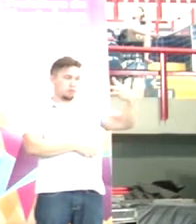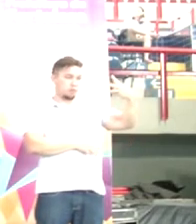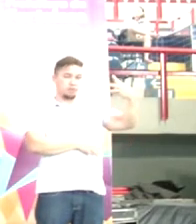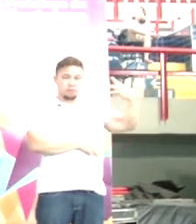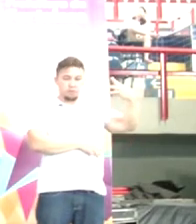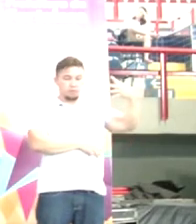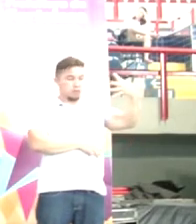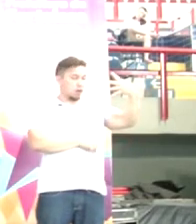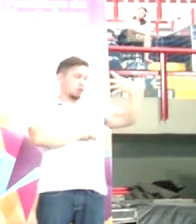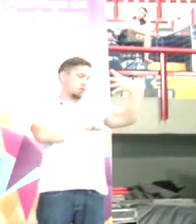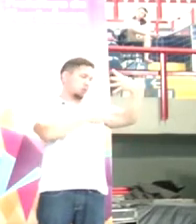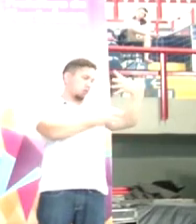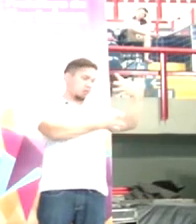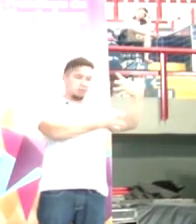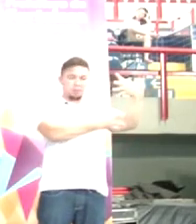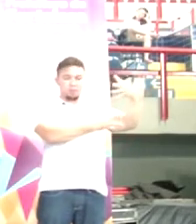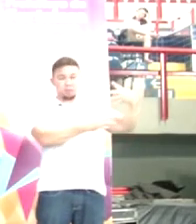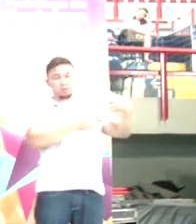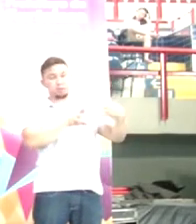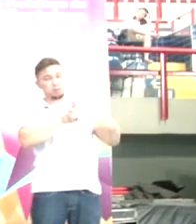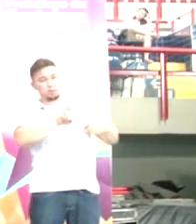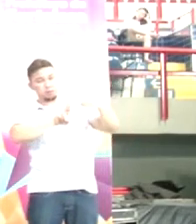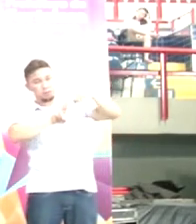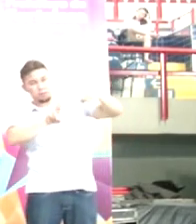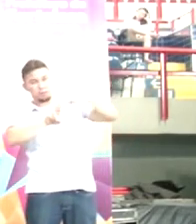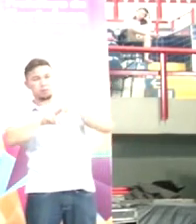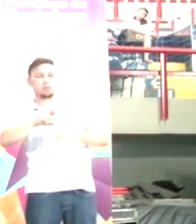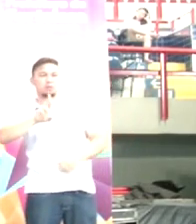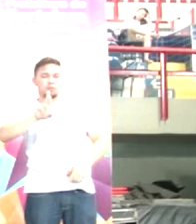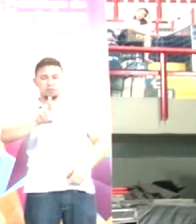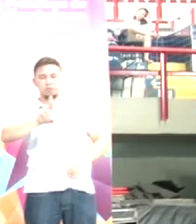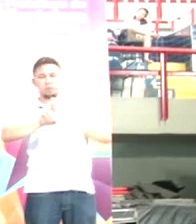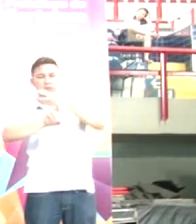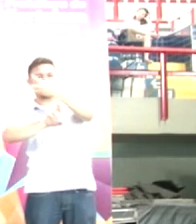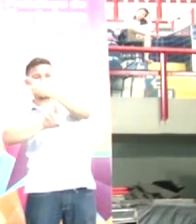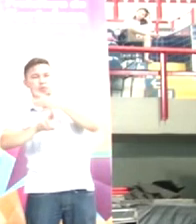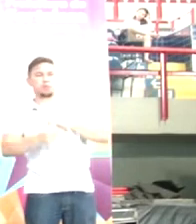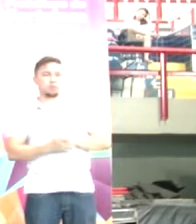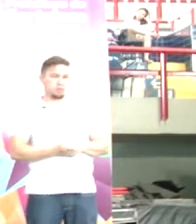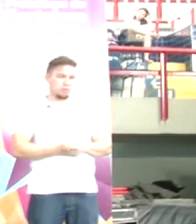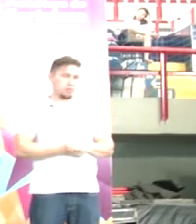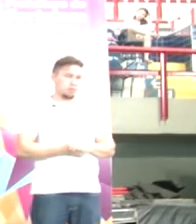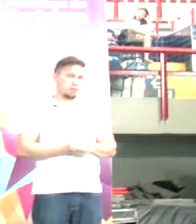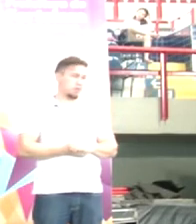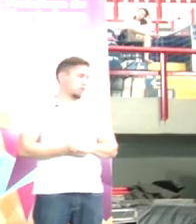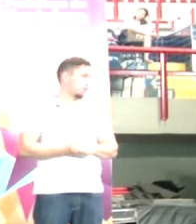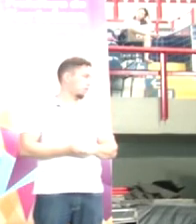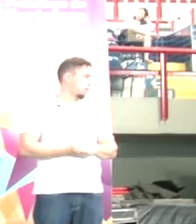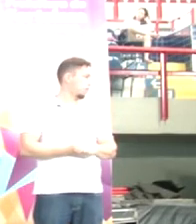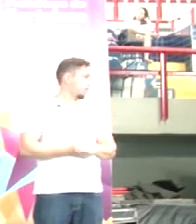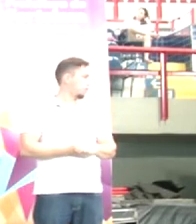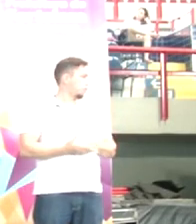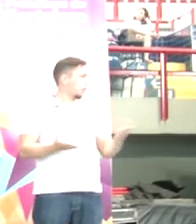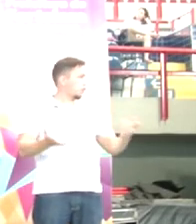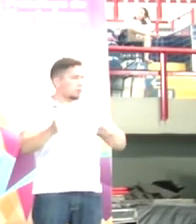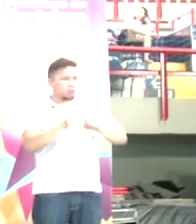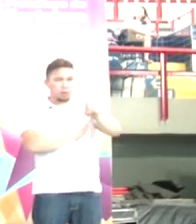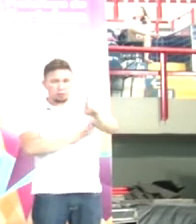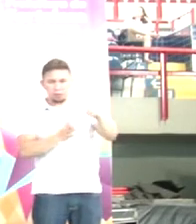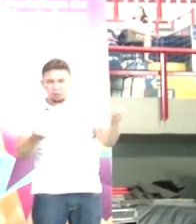4πr ao cubo dividido por 3. Tranquilo? Show? Beleza. Vamos para as